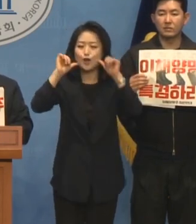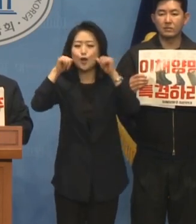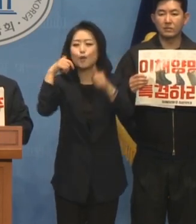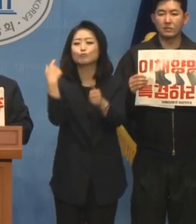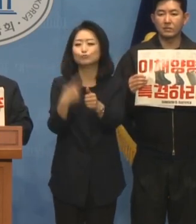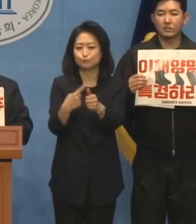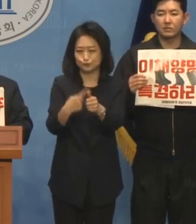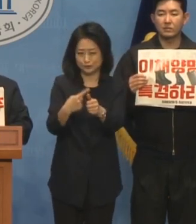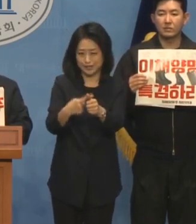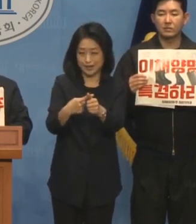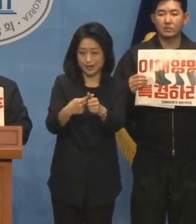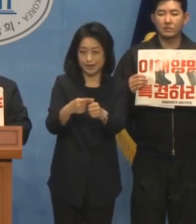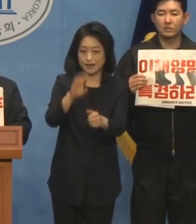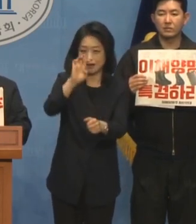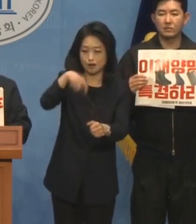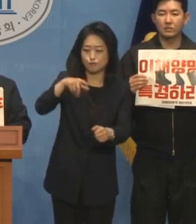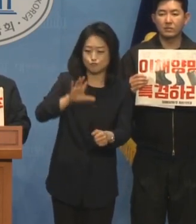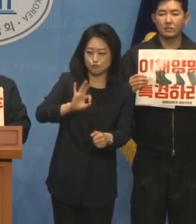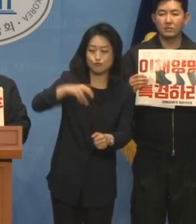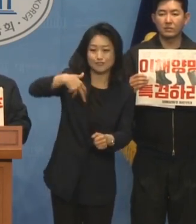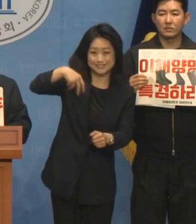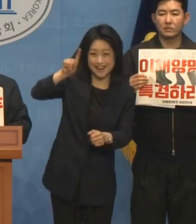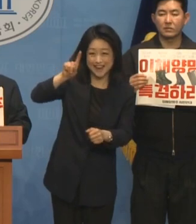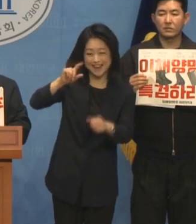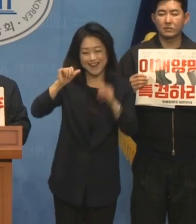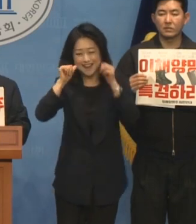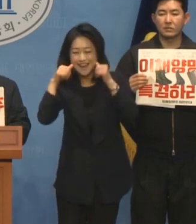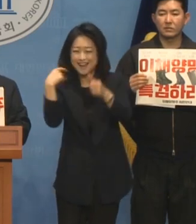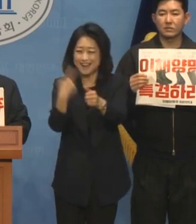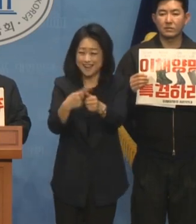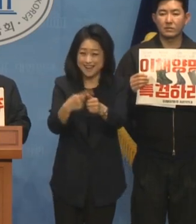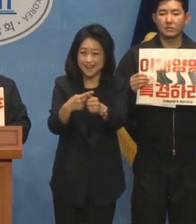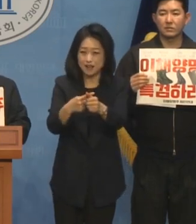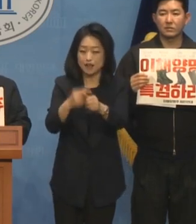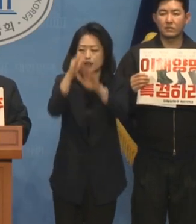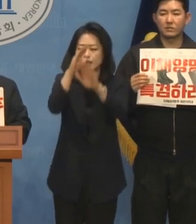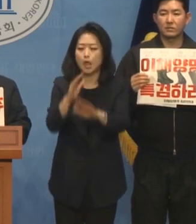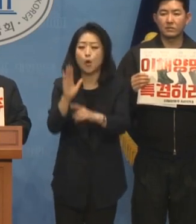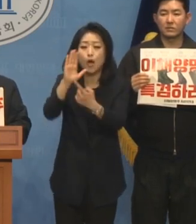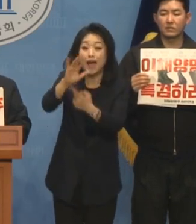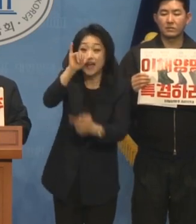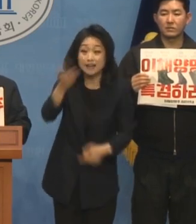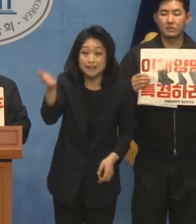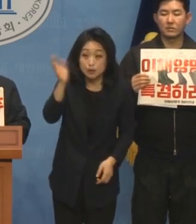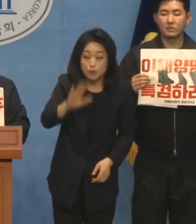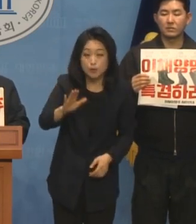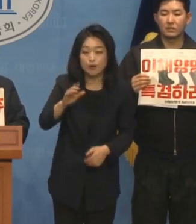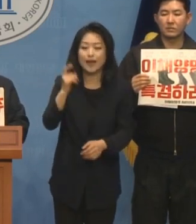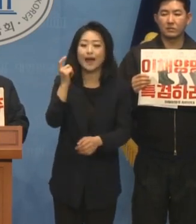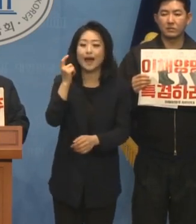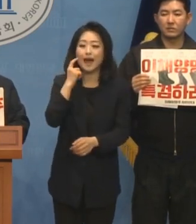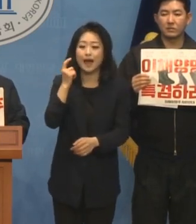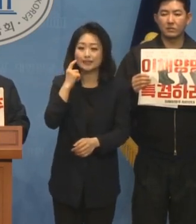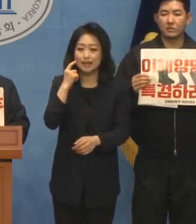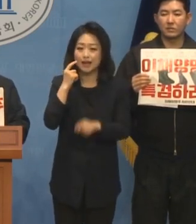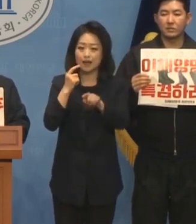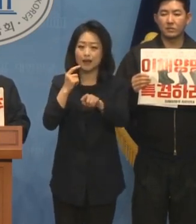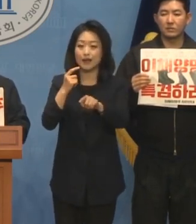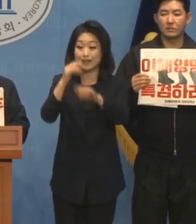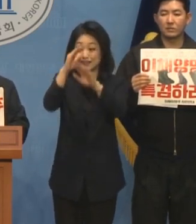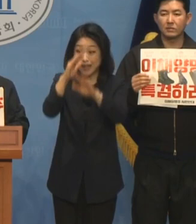가상으로 풍자한 방상이라는 내용이라 그런데도 이잡듯이 그분들을 앞서가고 또 어 괴롭히고